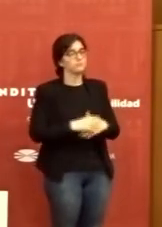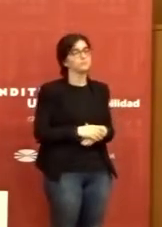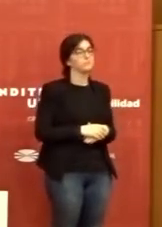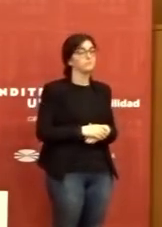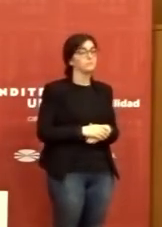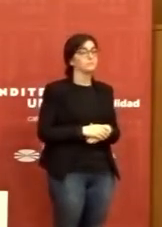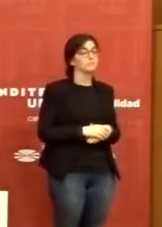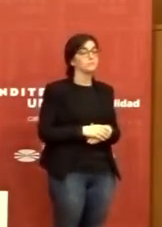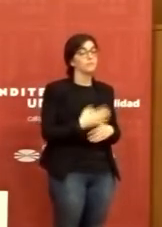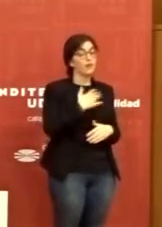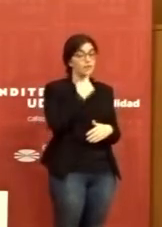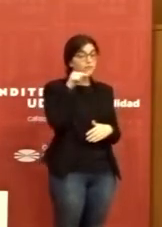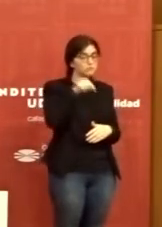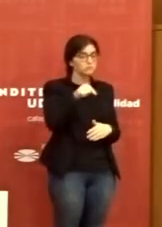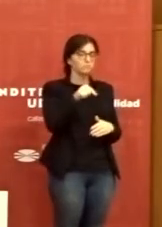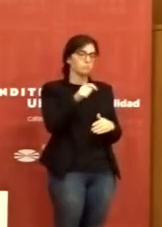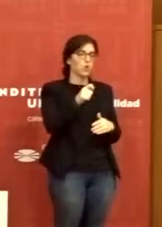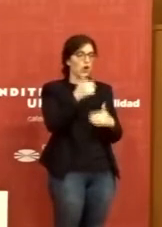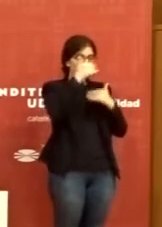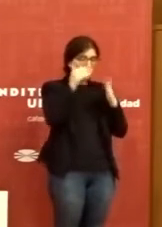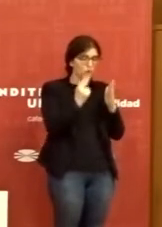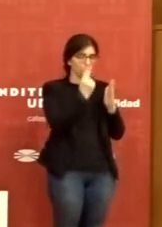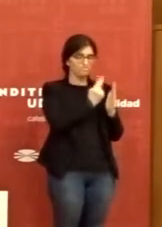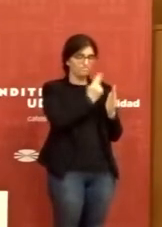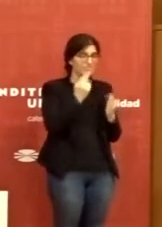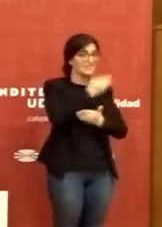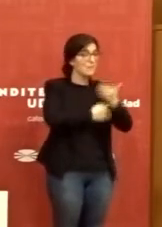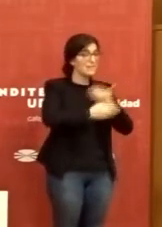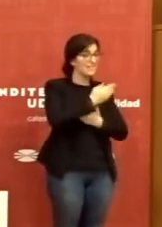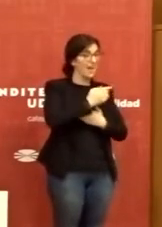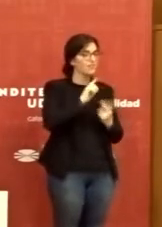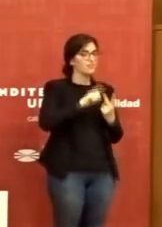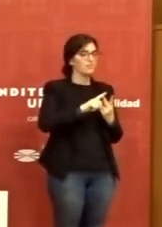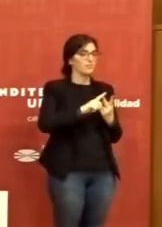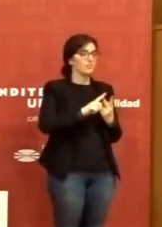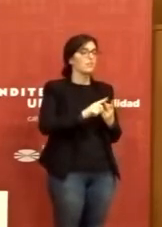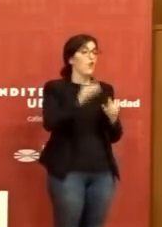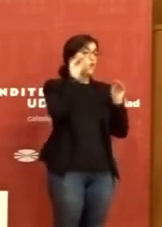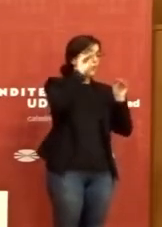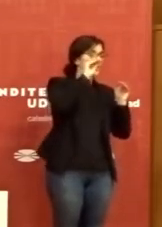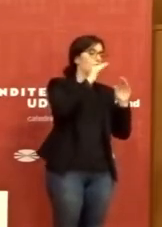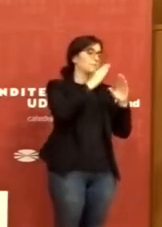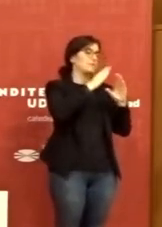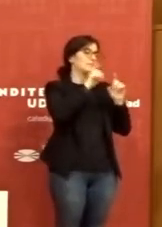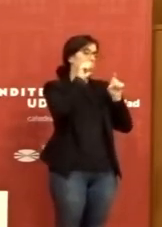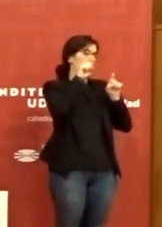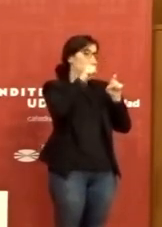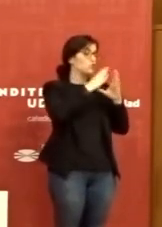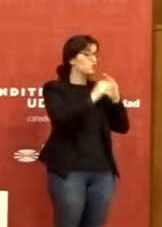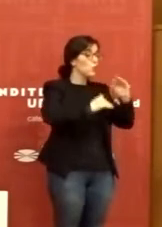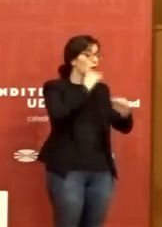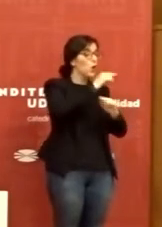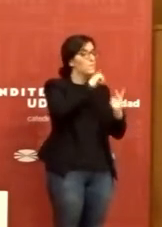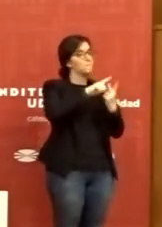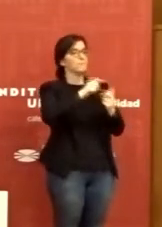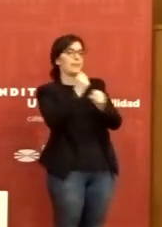profundo enfoque de atención y compromiso con la discapacidad, primero en el ámbito de la formación en la educación superior y luego en un puesto de